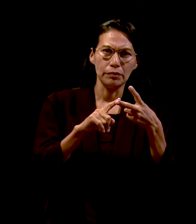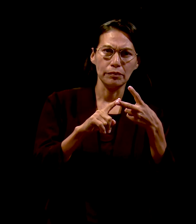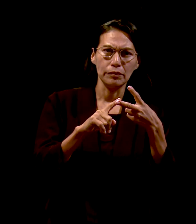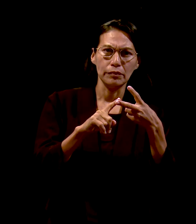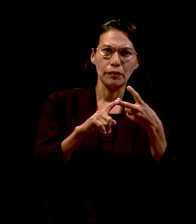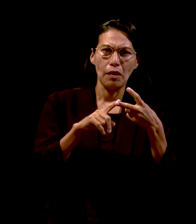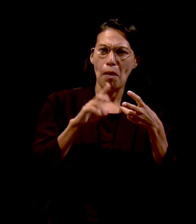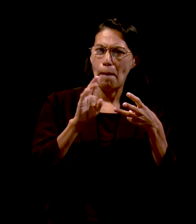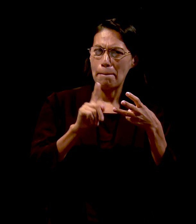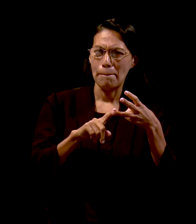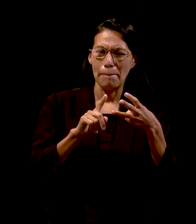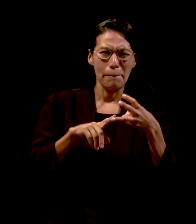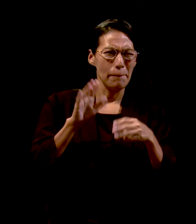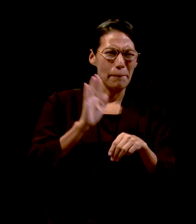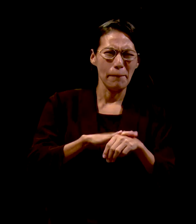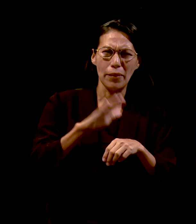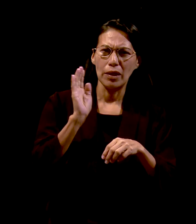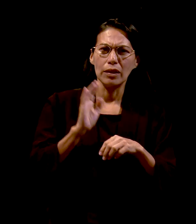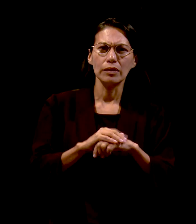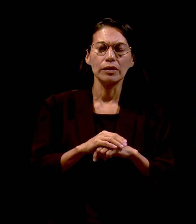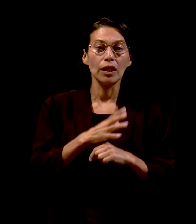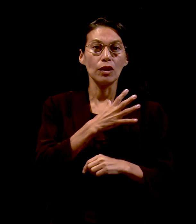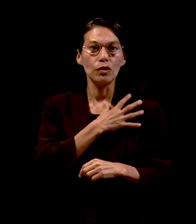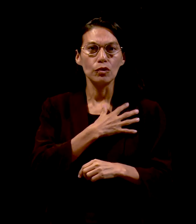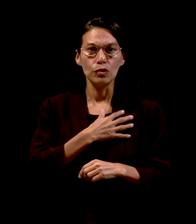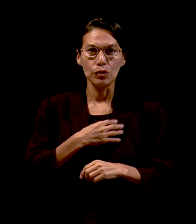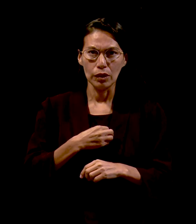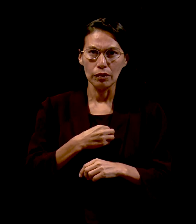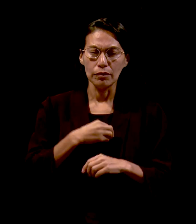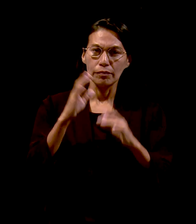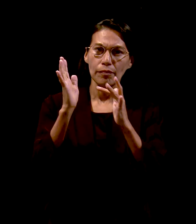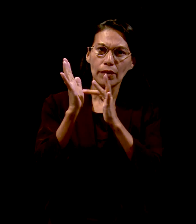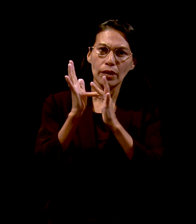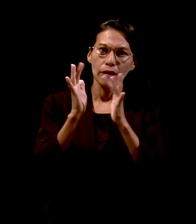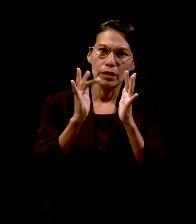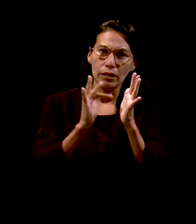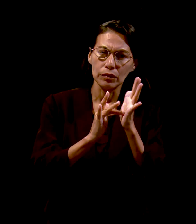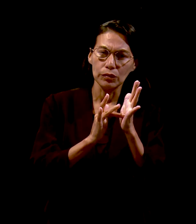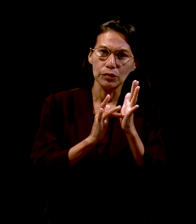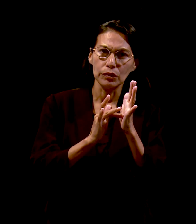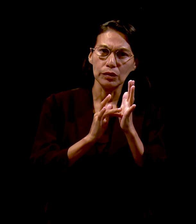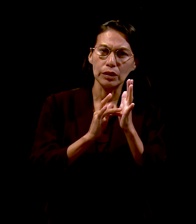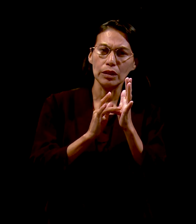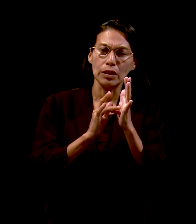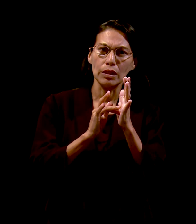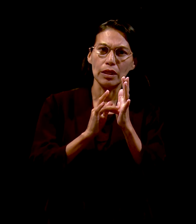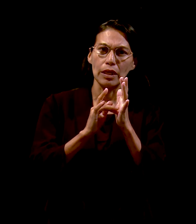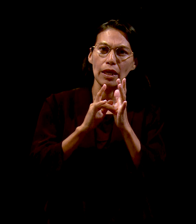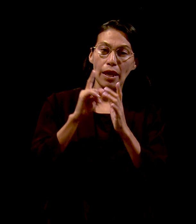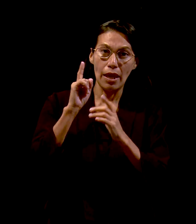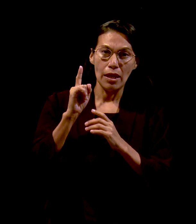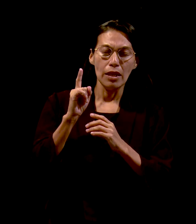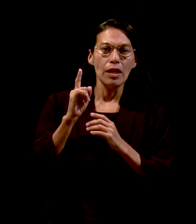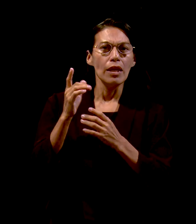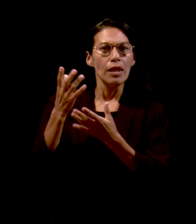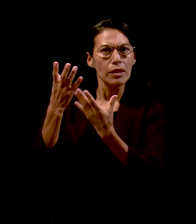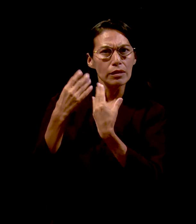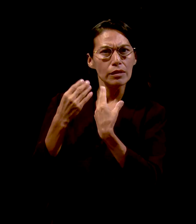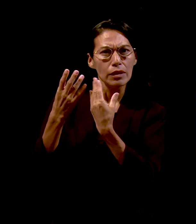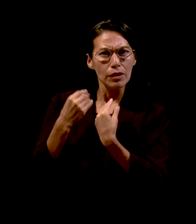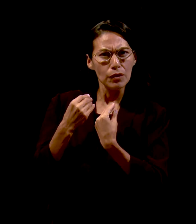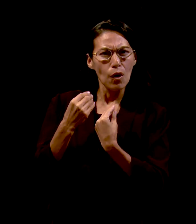y más particularmente en su propio hijo jesús nos enseñó que debemos